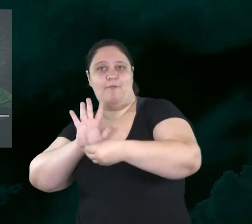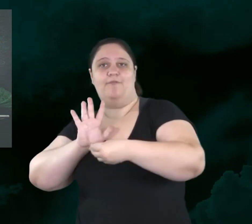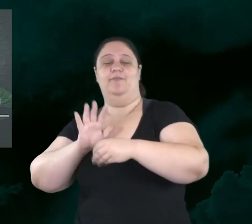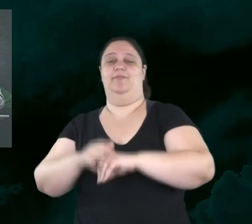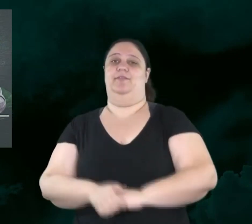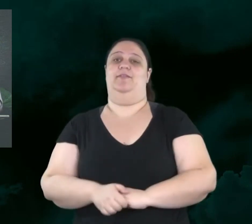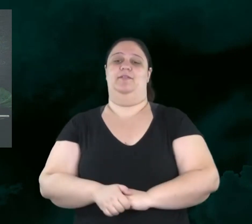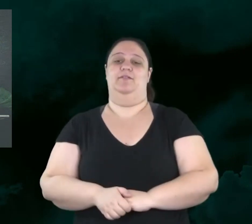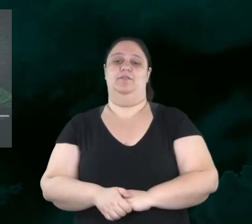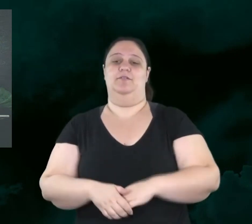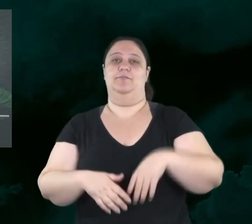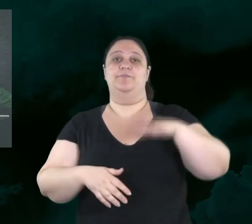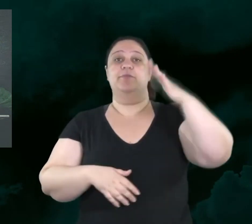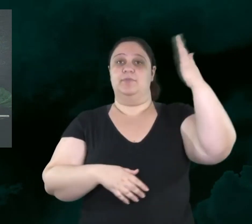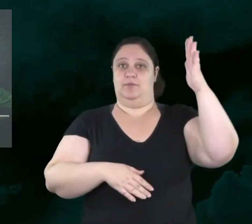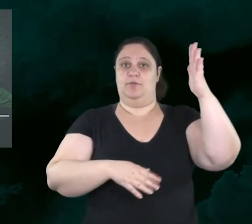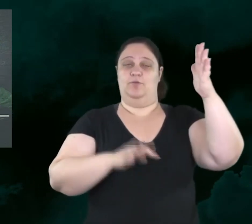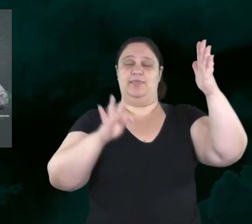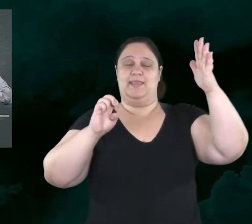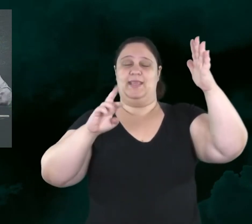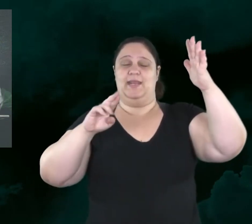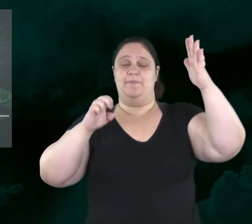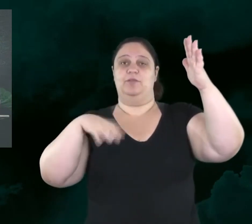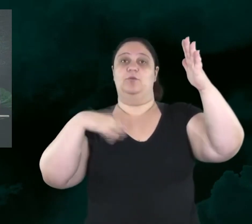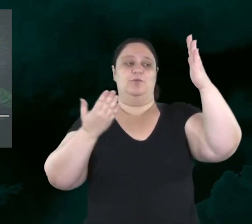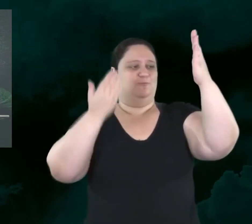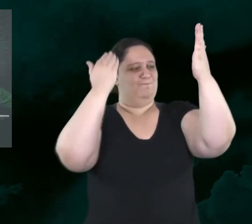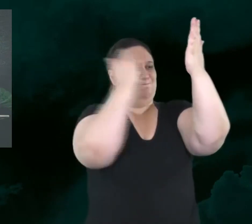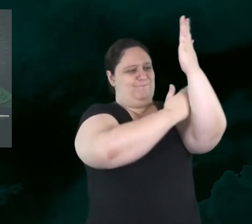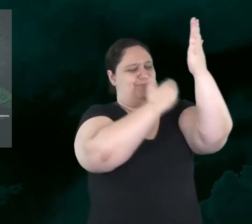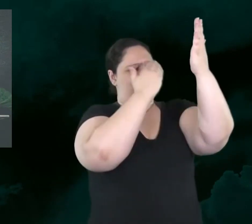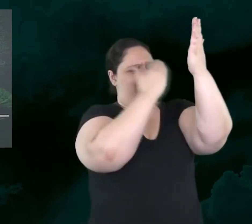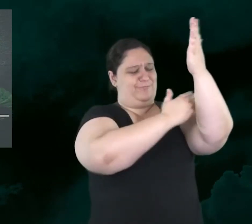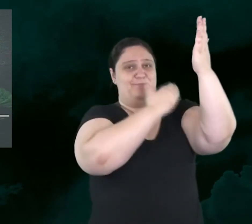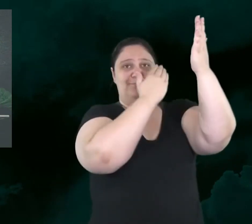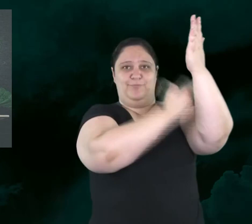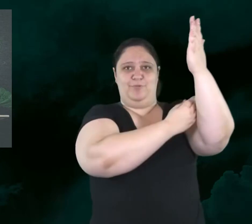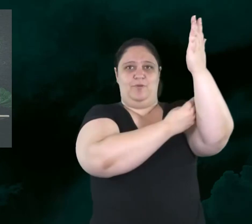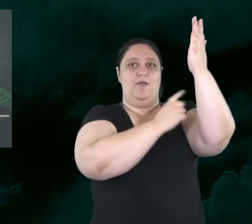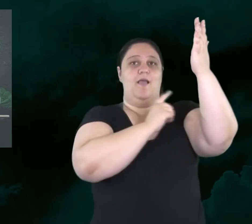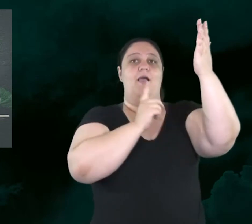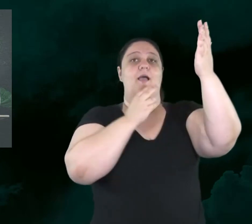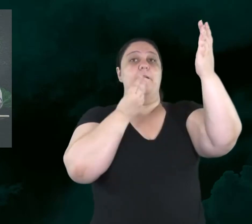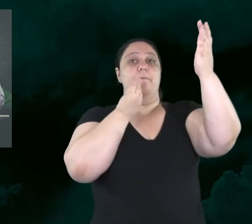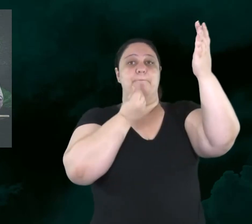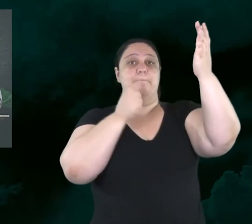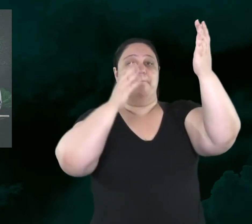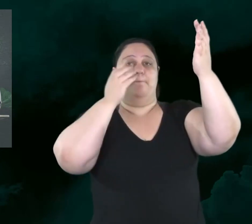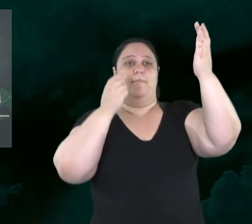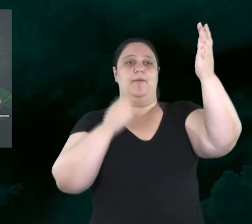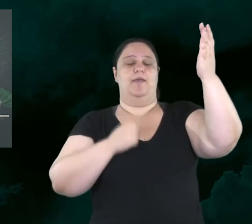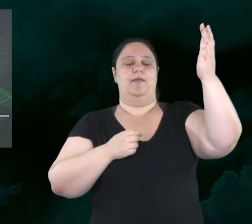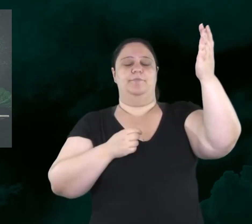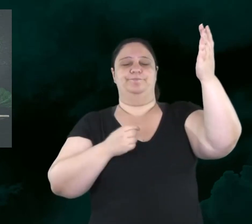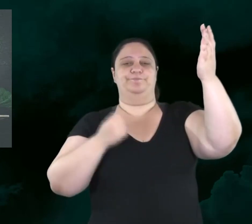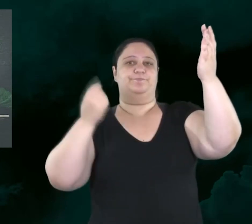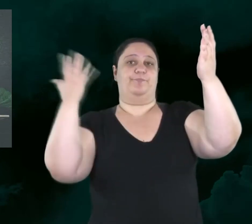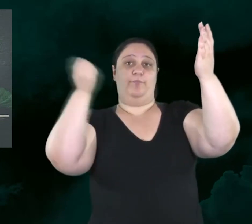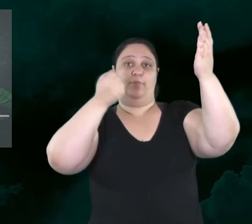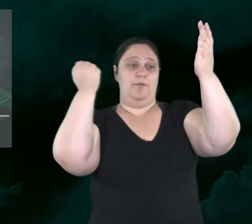Ao perder a sua casca, terebinto libera a seiva que é medicinal. Serve como